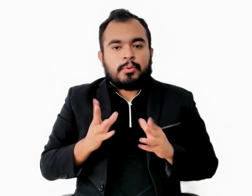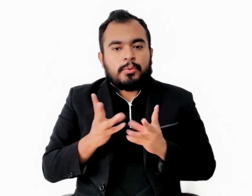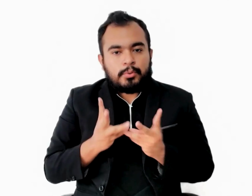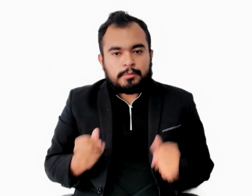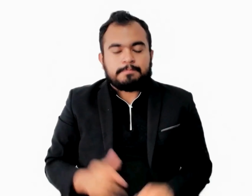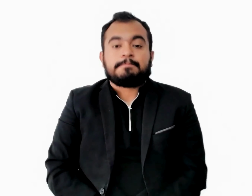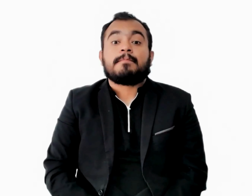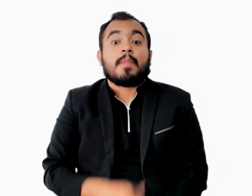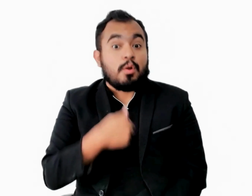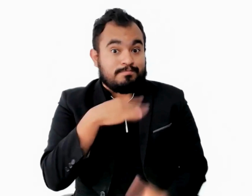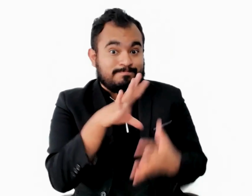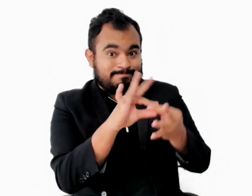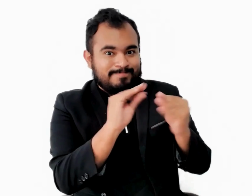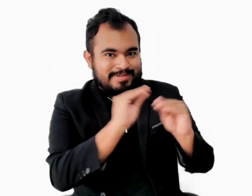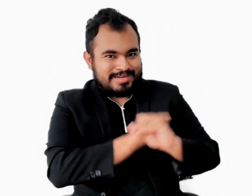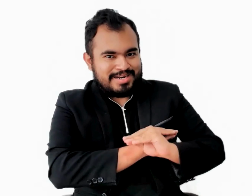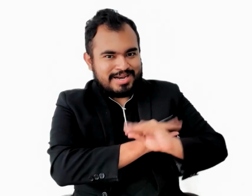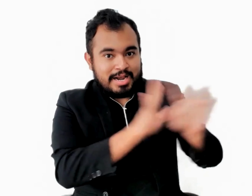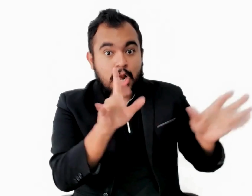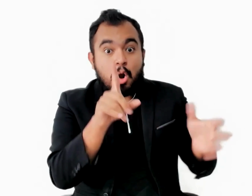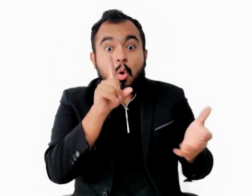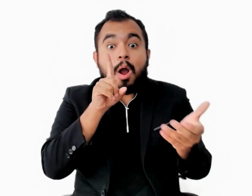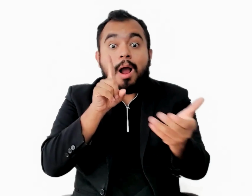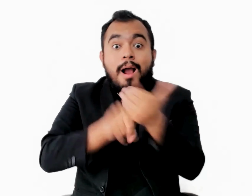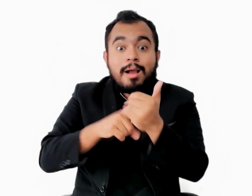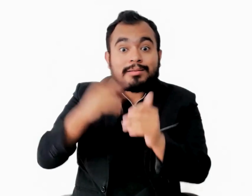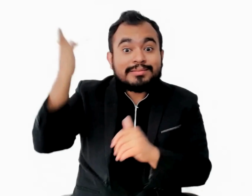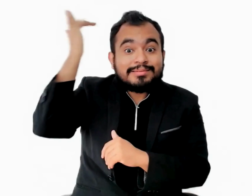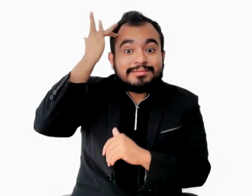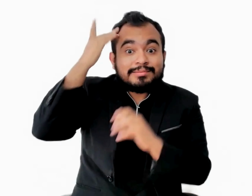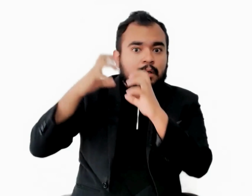creo que cabe aclarar que esto viene desde la formación de nuestro cerebro,